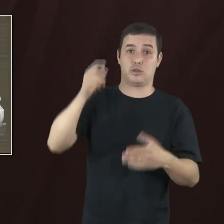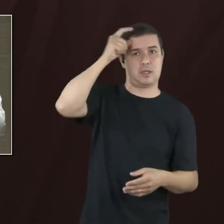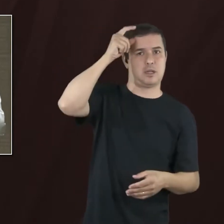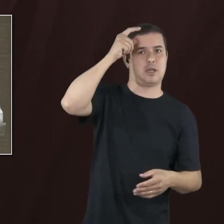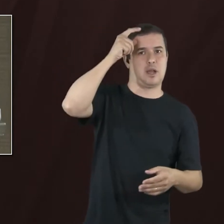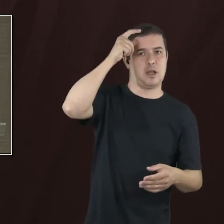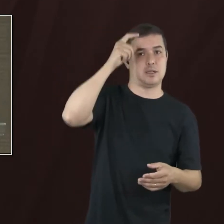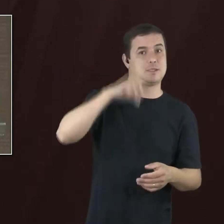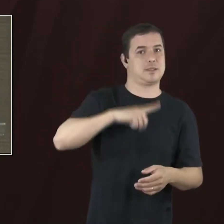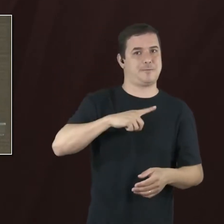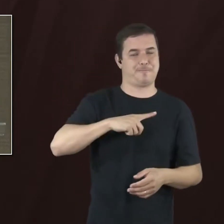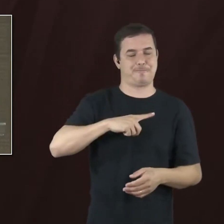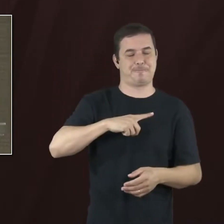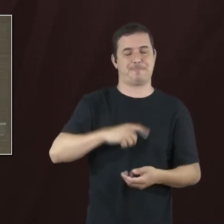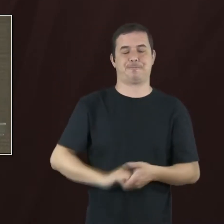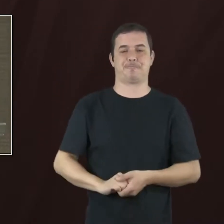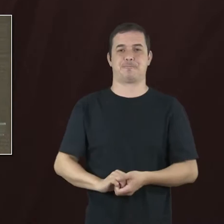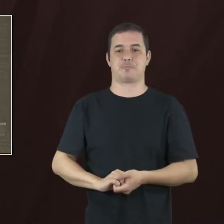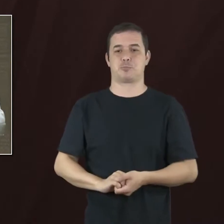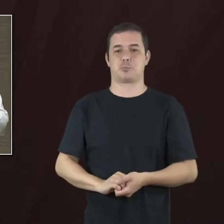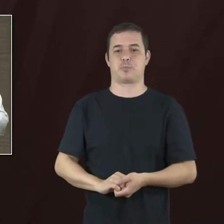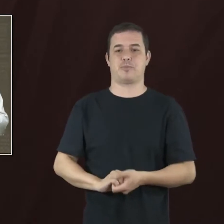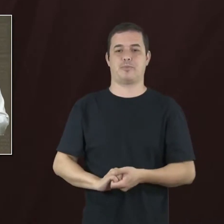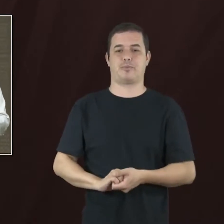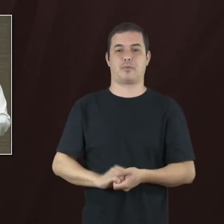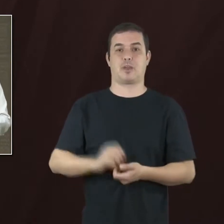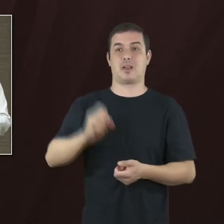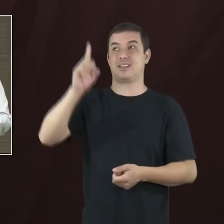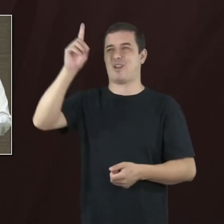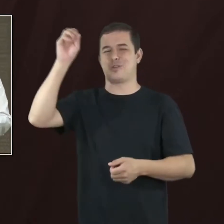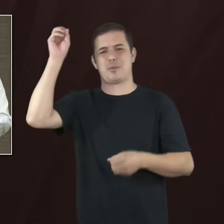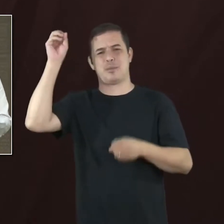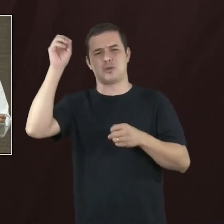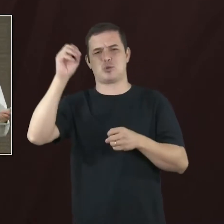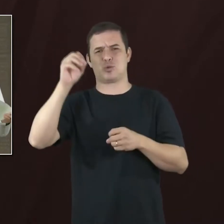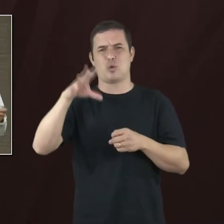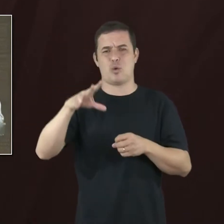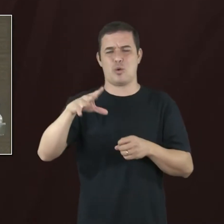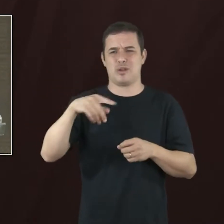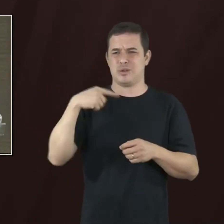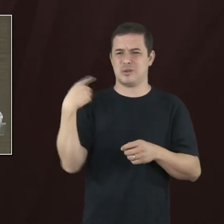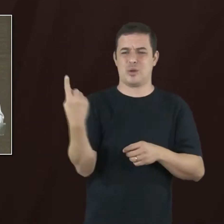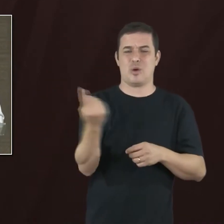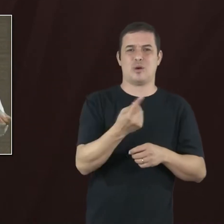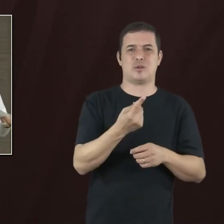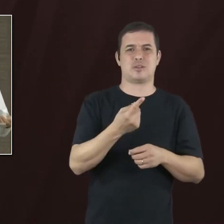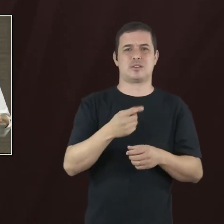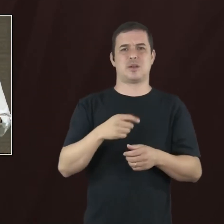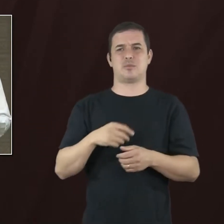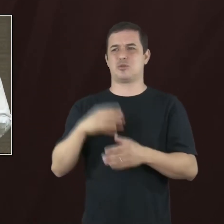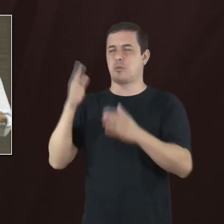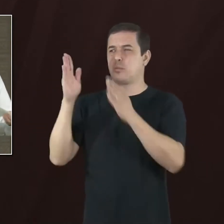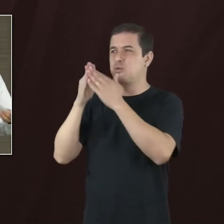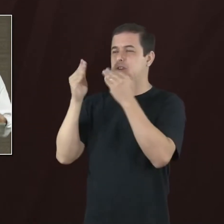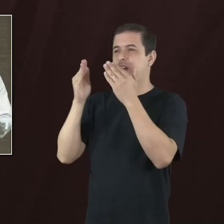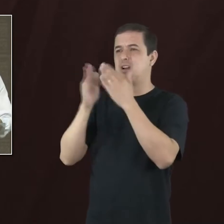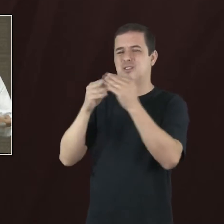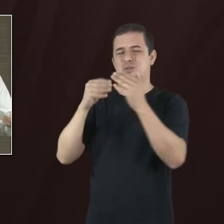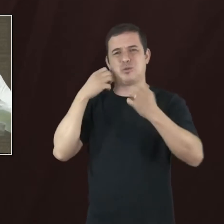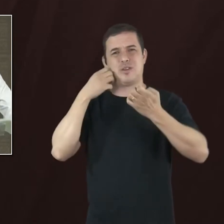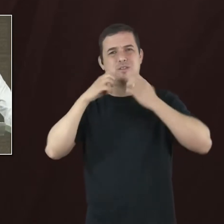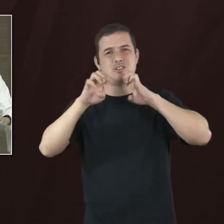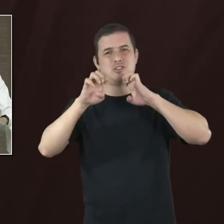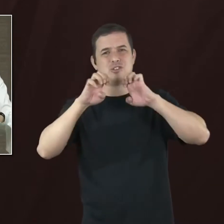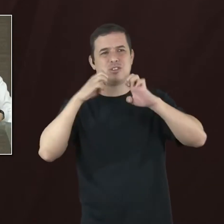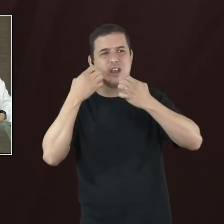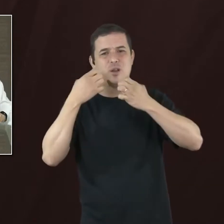Então Deus possa abençoar todos vocês que estão nessa luta, nessa busca, ó Senhor